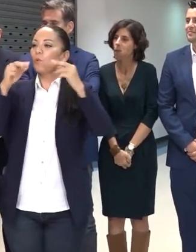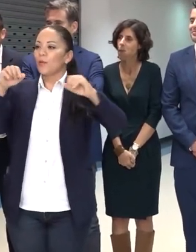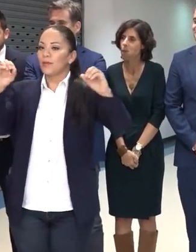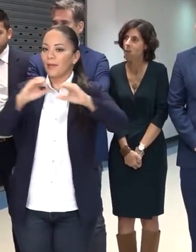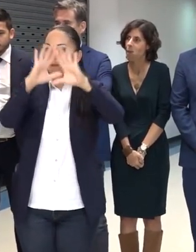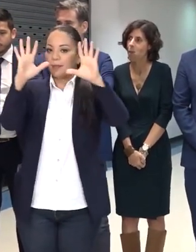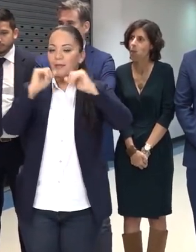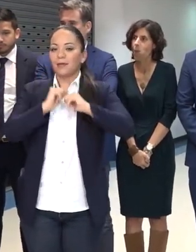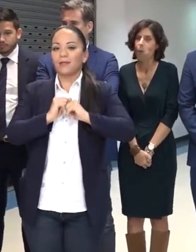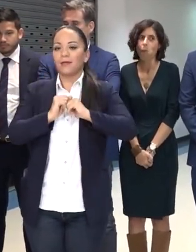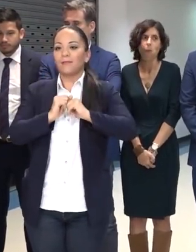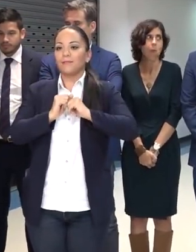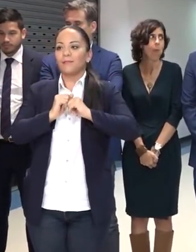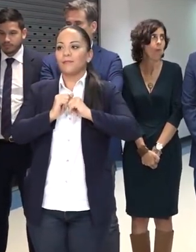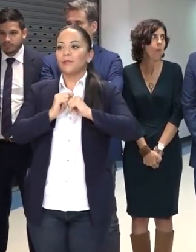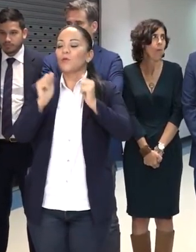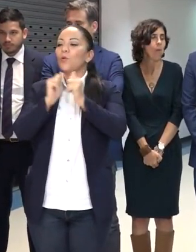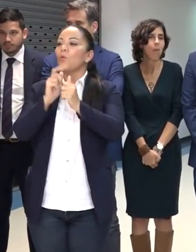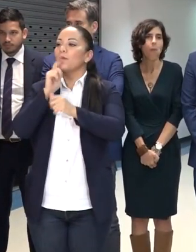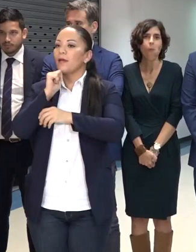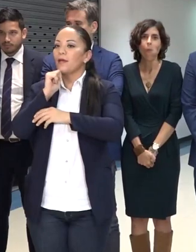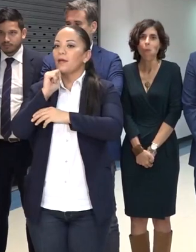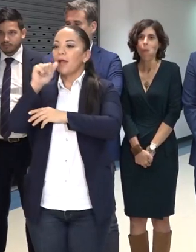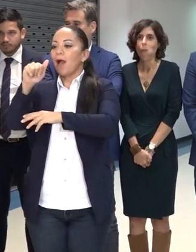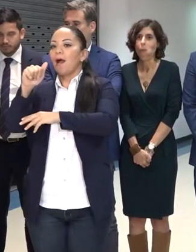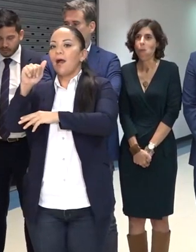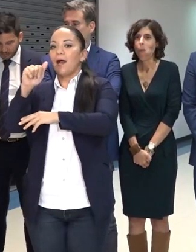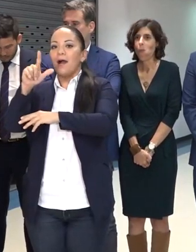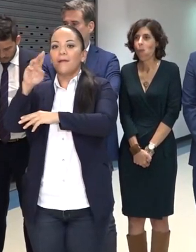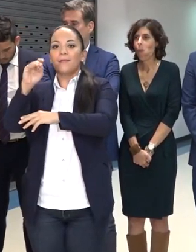la mano con la almirante